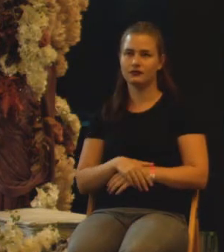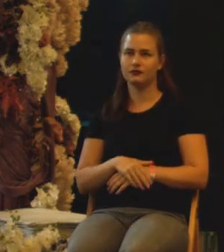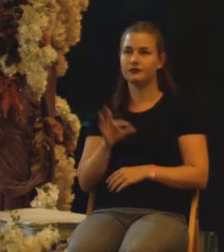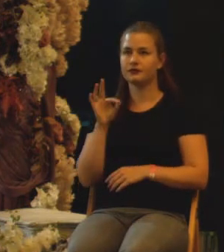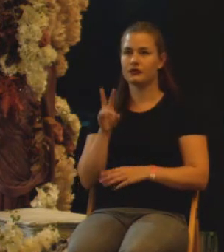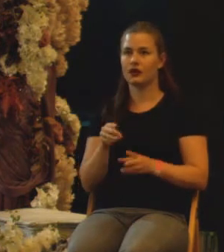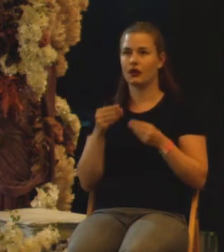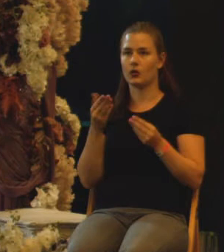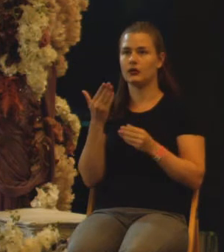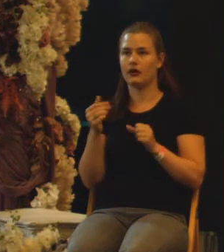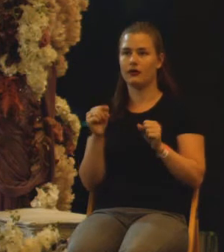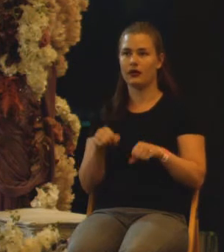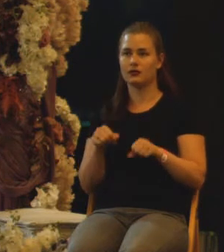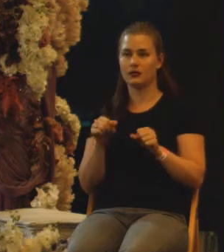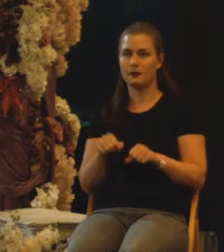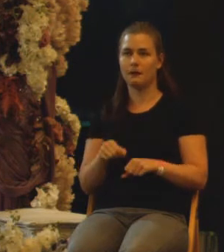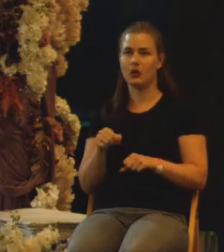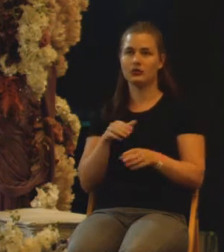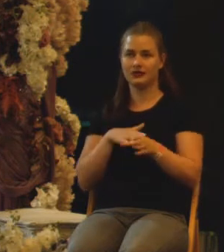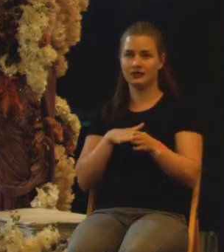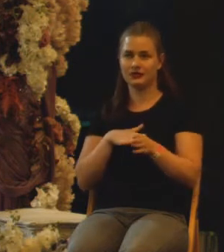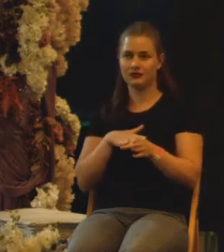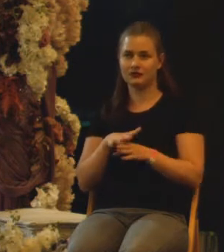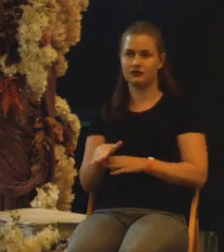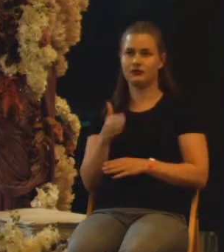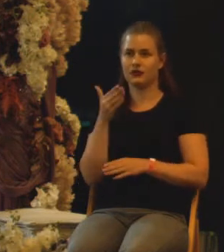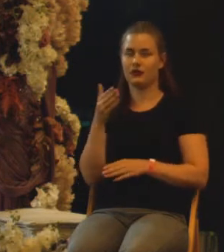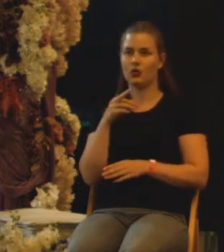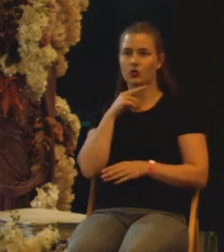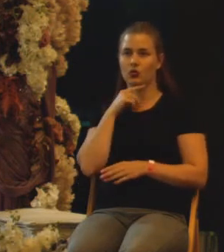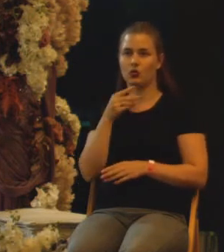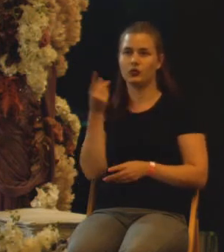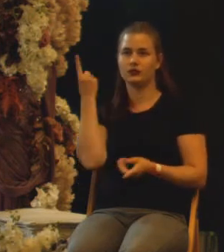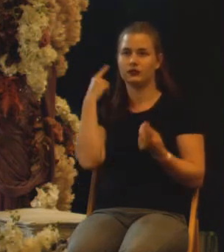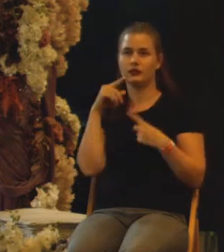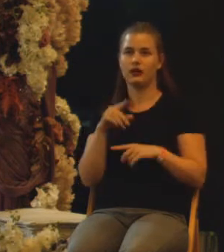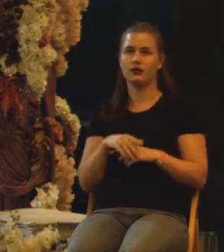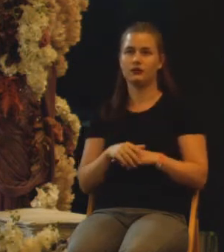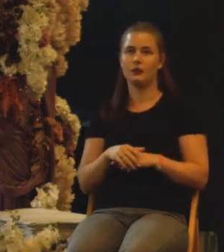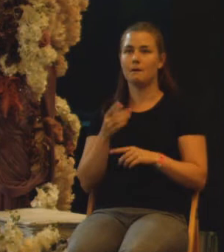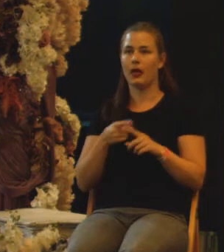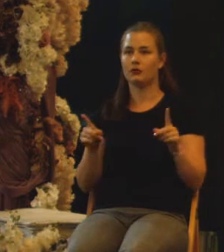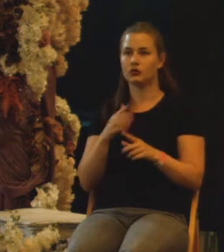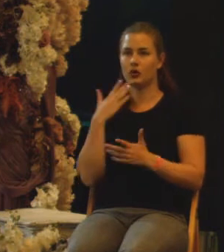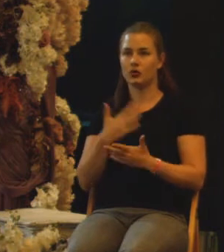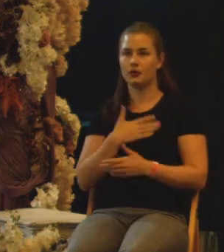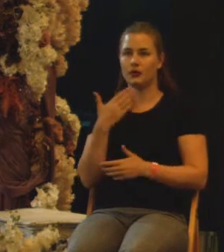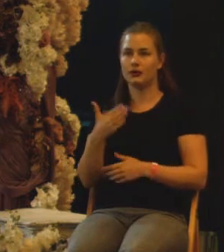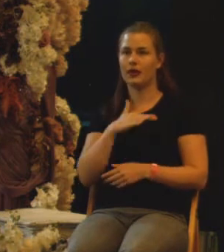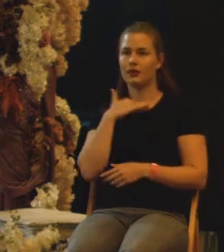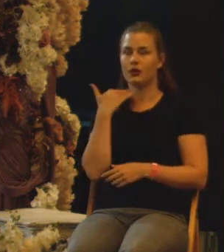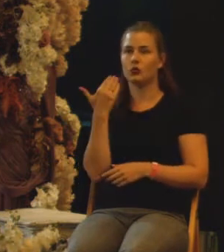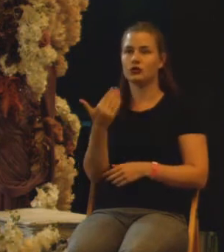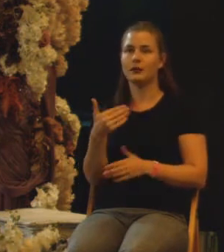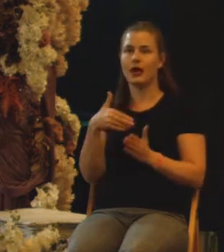Он дает тебе возможность реализовать твою дурацкую идею. Ну, потому что он тебя любит. Он не хочет